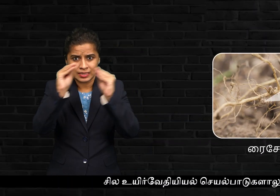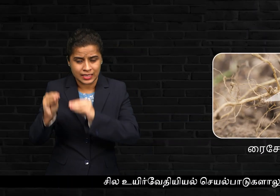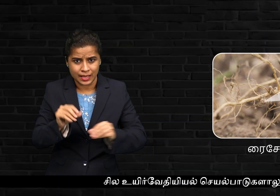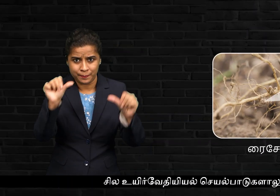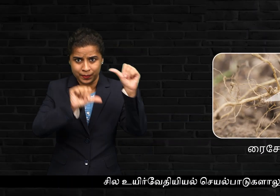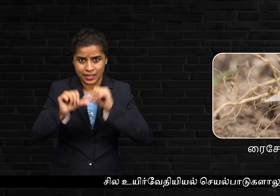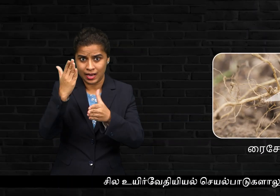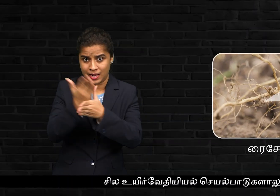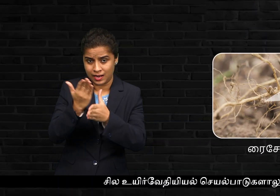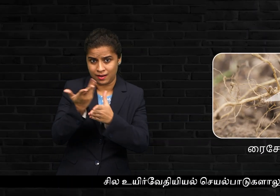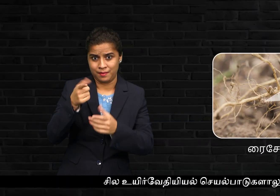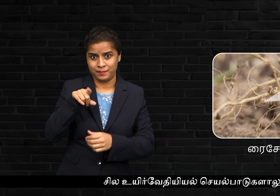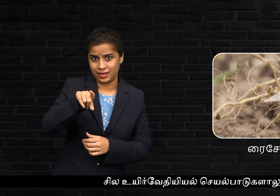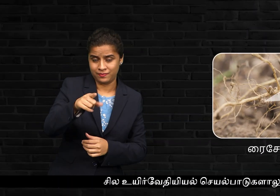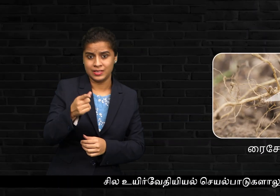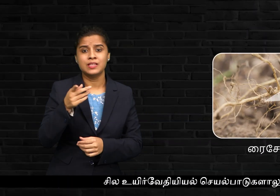வேதியியல் செயல்பாடுகளும்